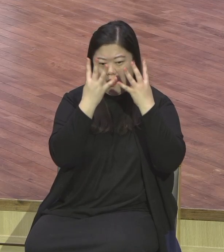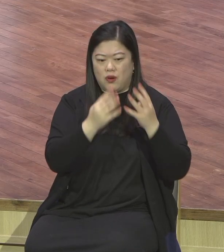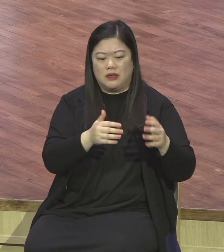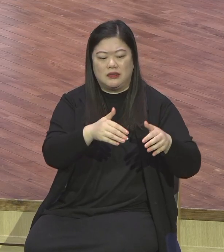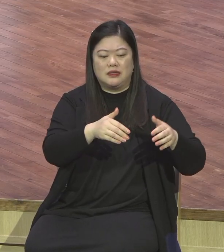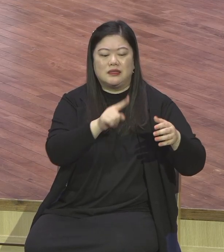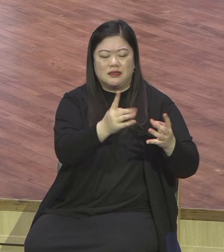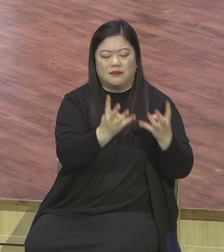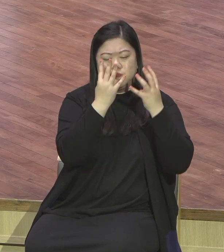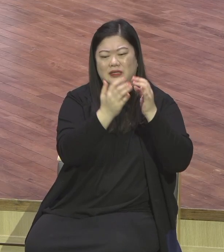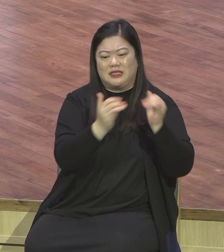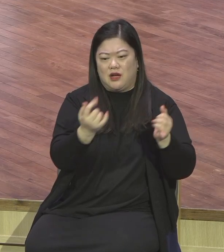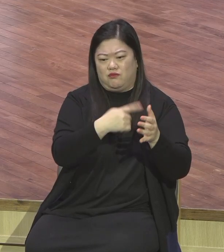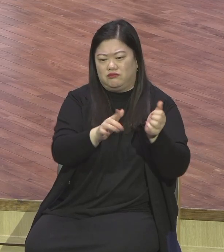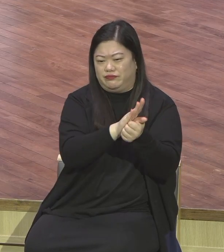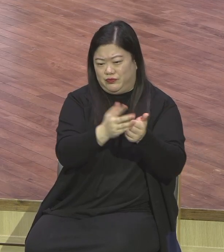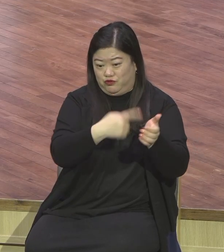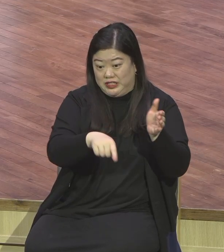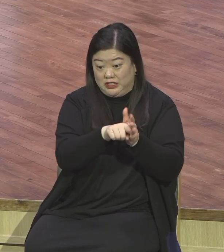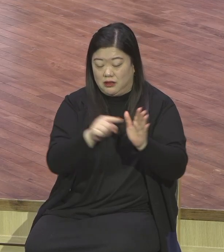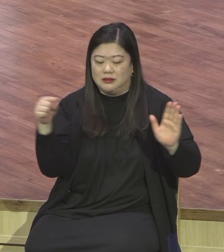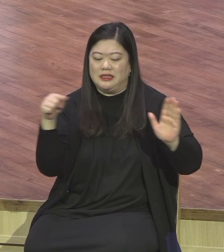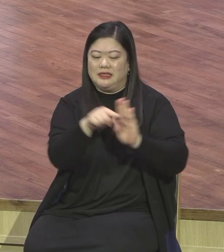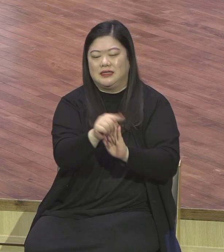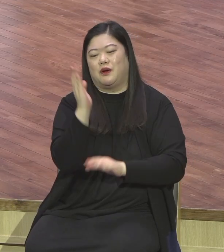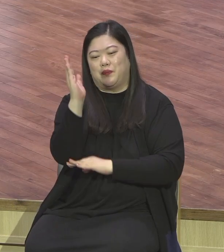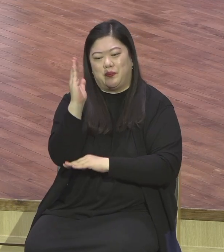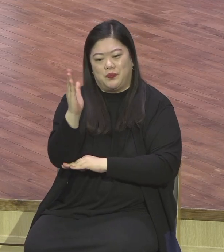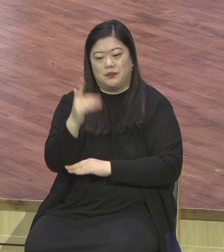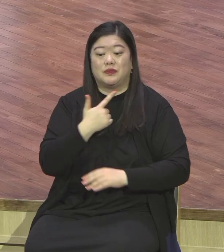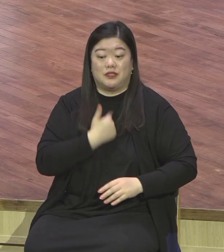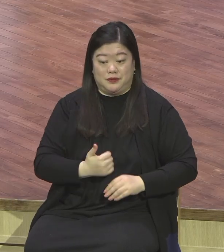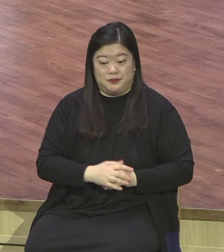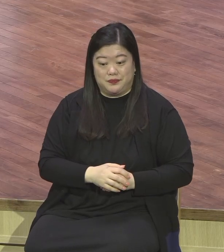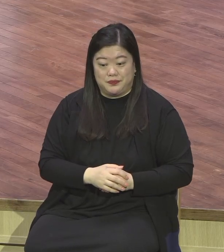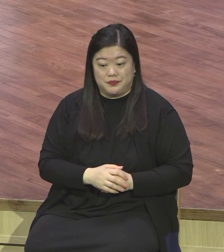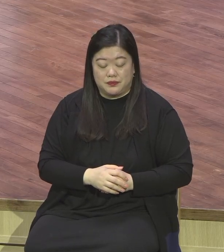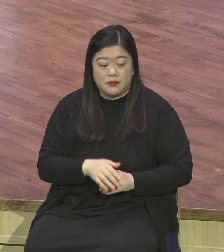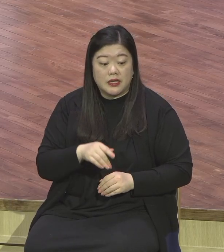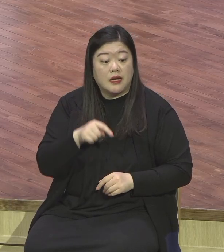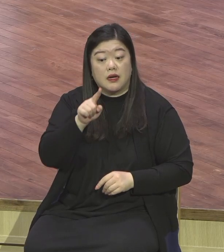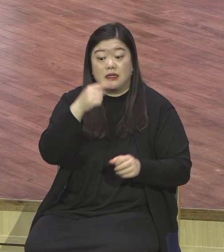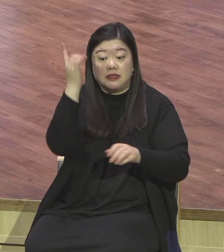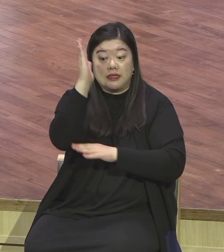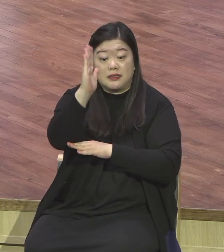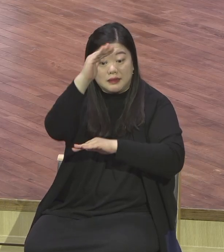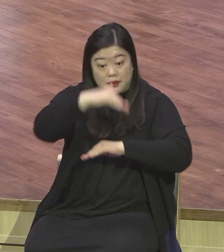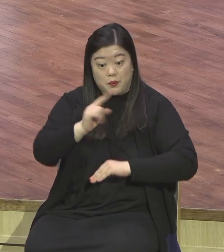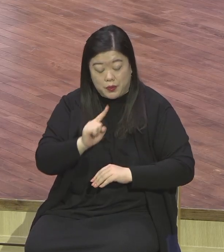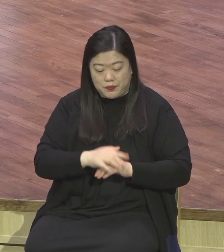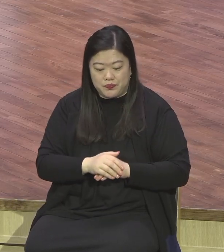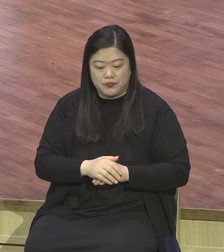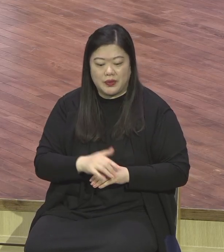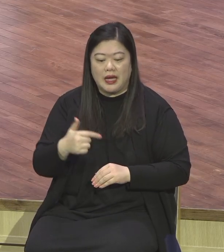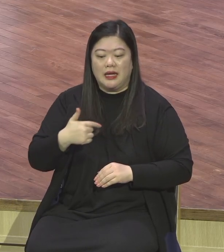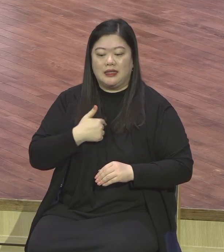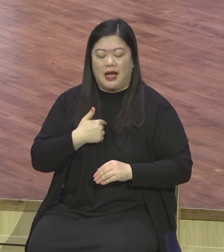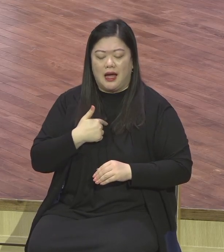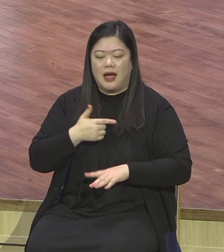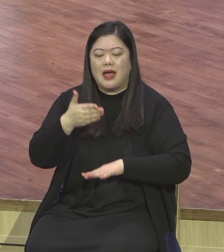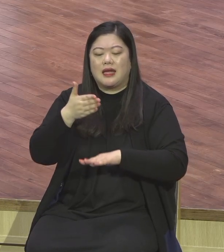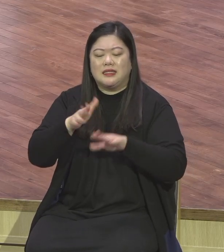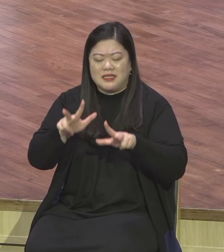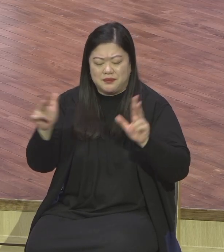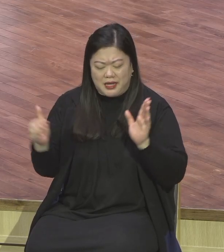자신이 1년 반 동안 1년 반 동안 감사 노트를 적었는데 천여 가지가